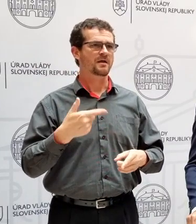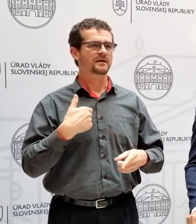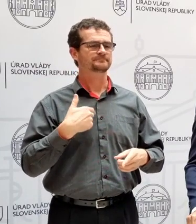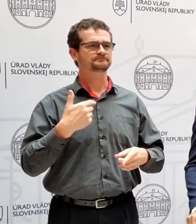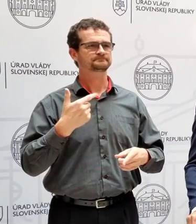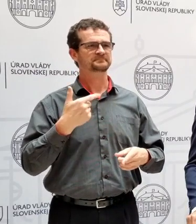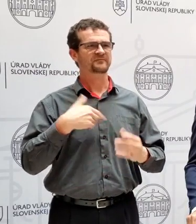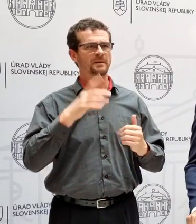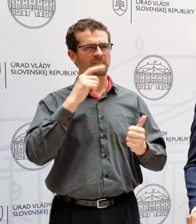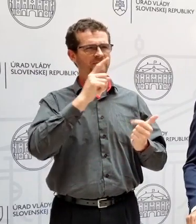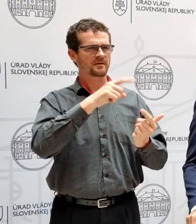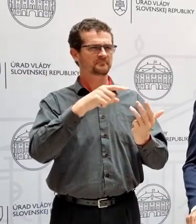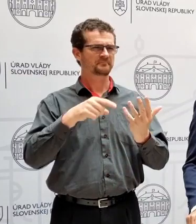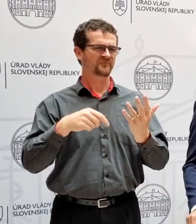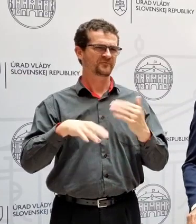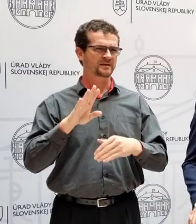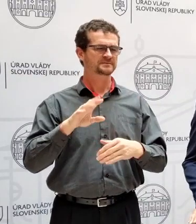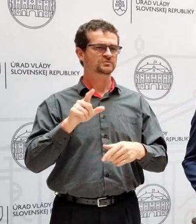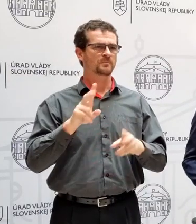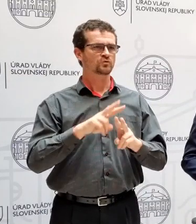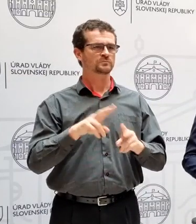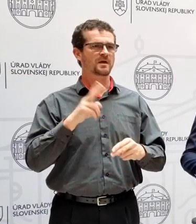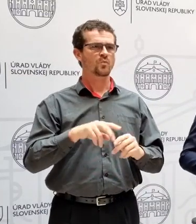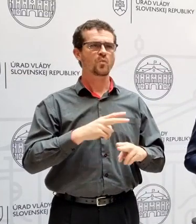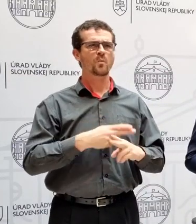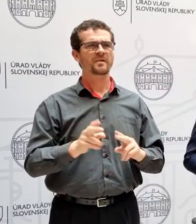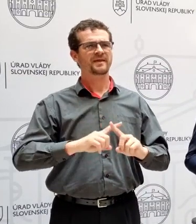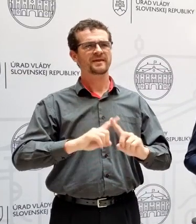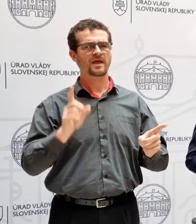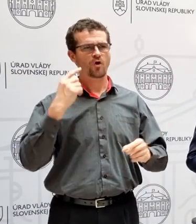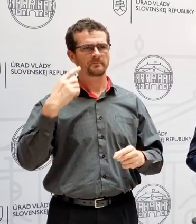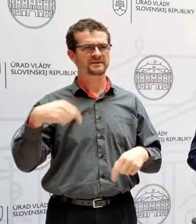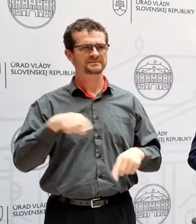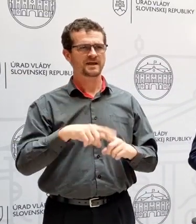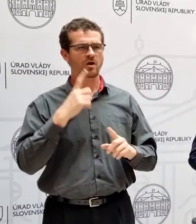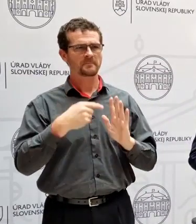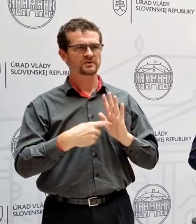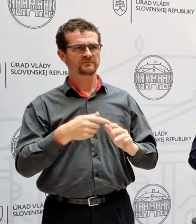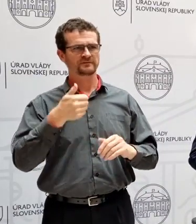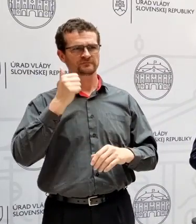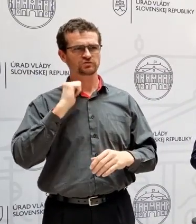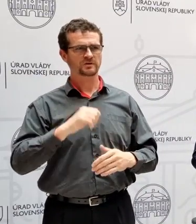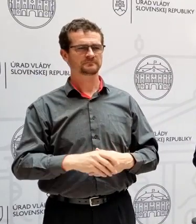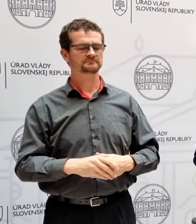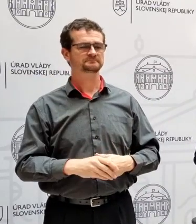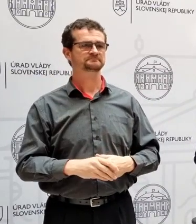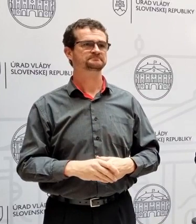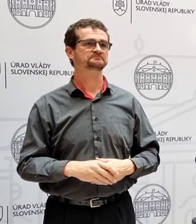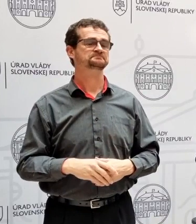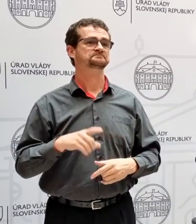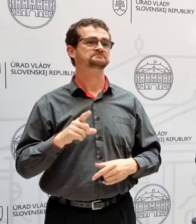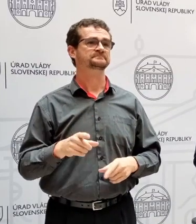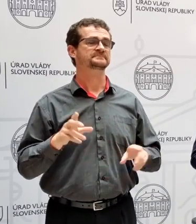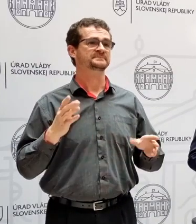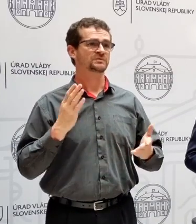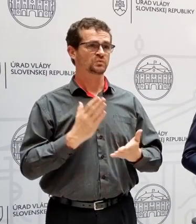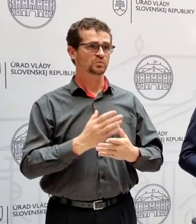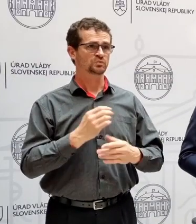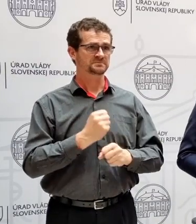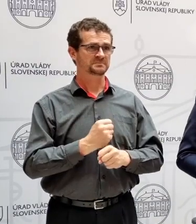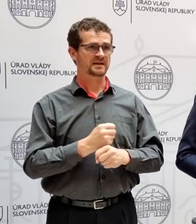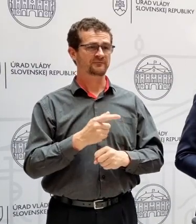prípadajú do úvahy viaceré mená a môže to byť na konci úplne inak, ako si myslíte, alebo ako bolo prezentované včera. A vy ste si teda nejakým spôsobom už